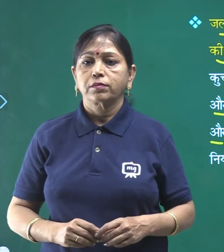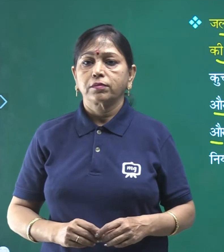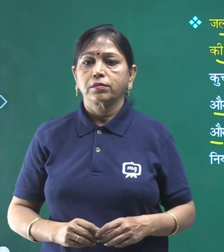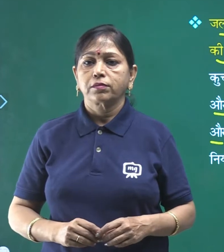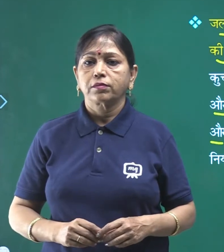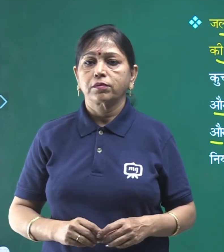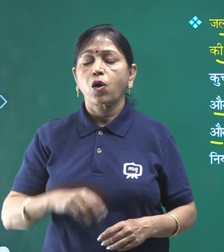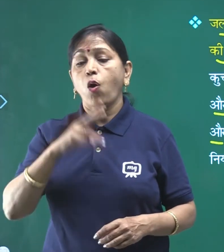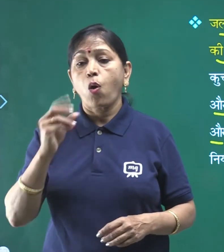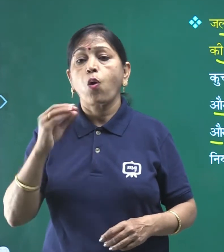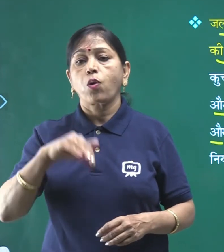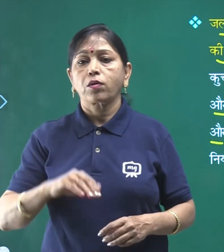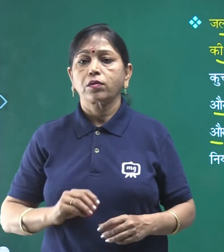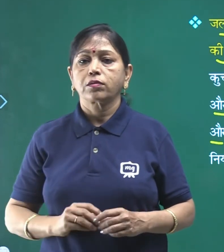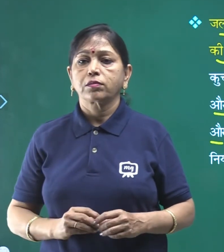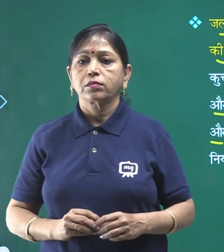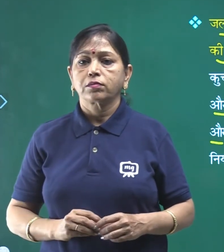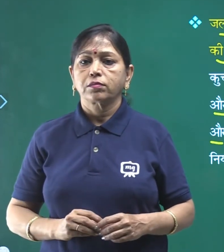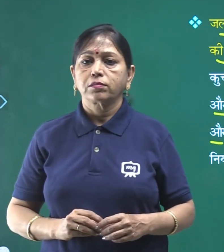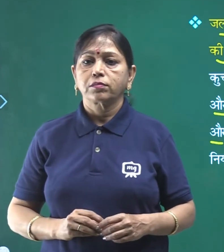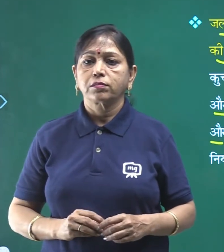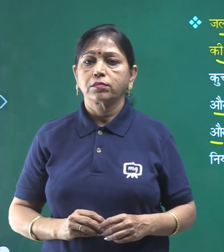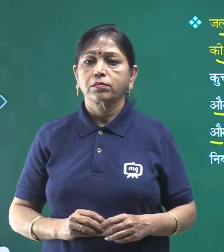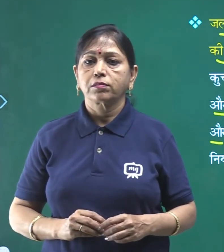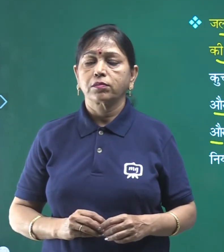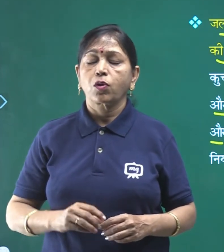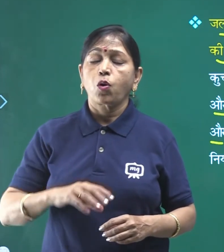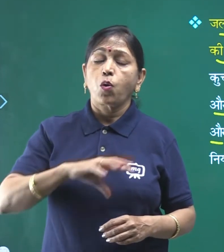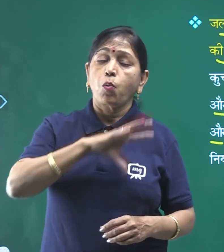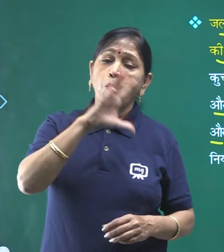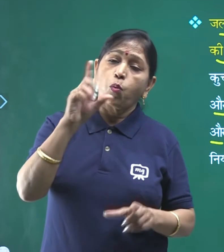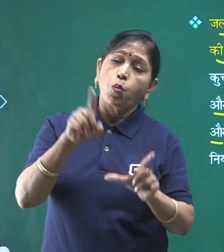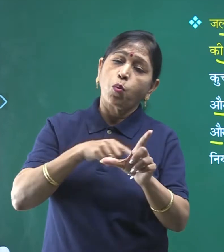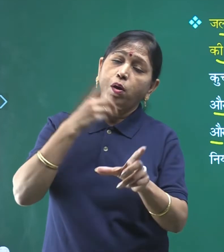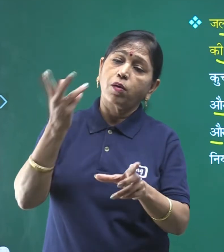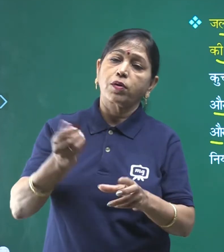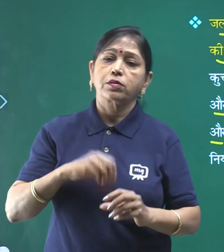है और यहां तक कि इस पूरे वर्ष भर